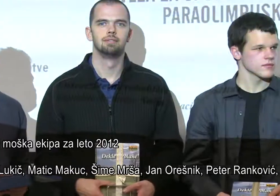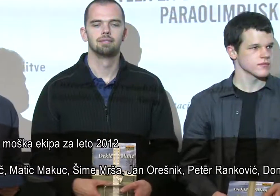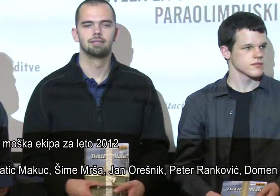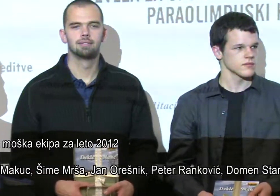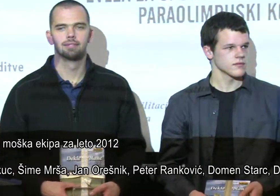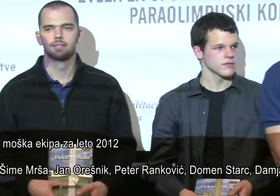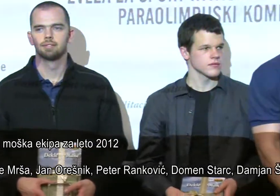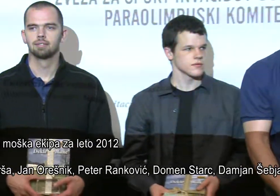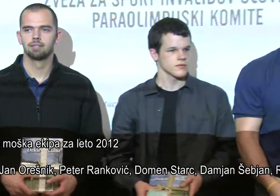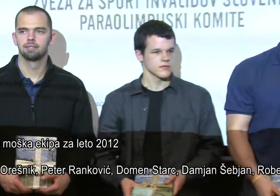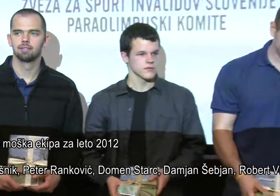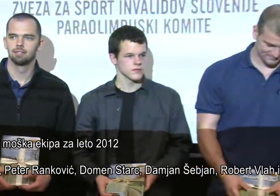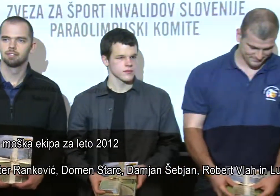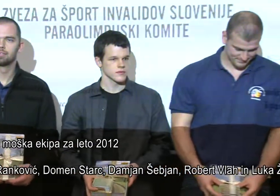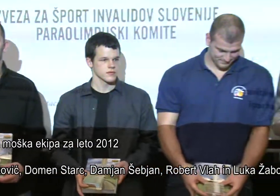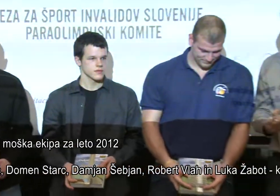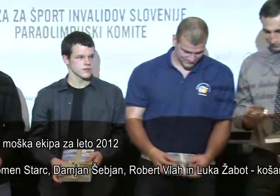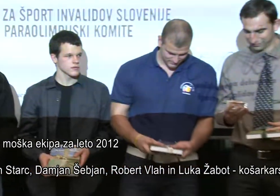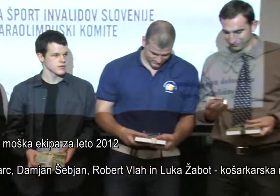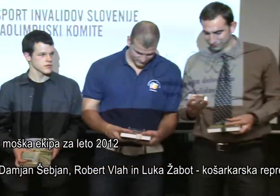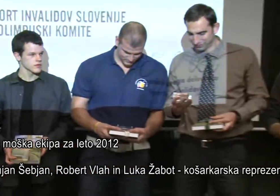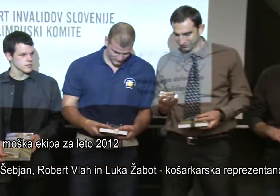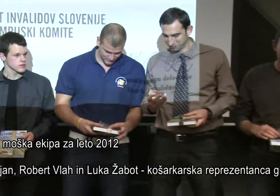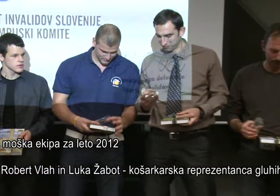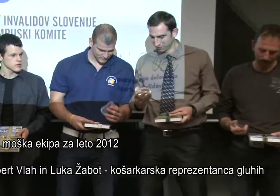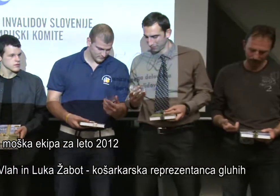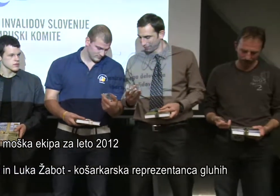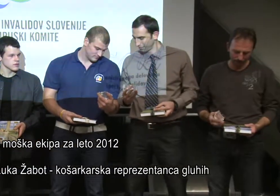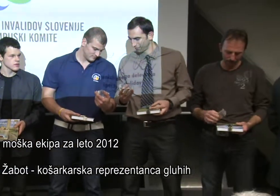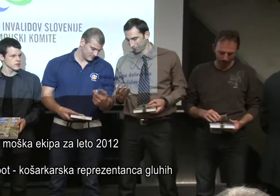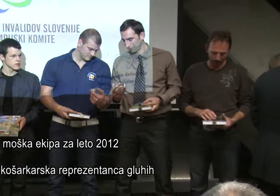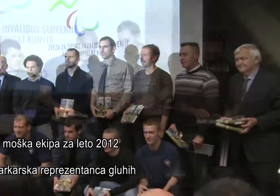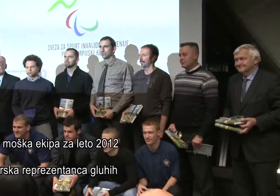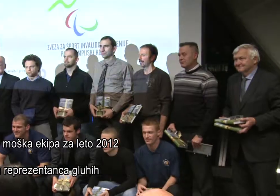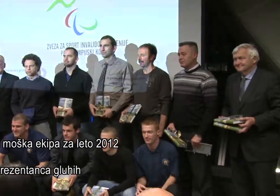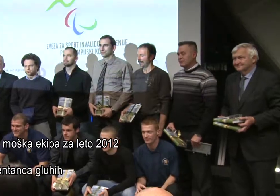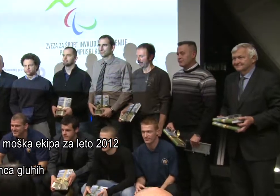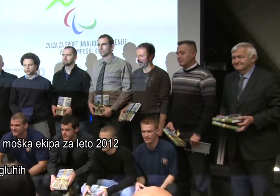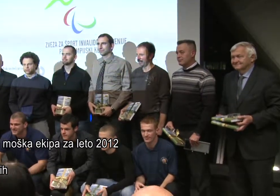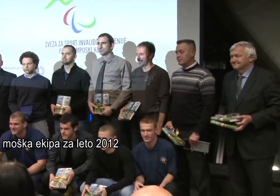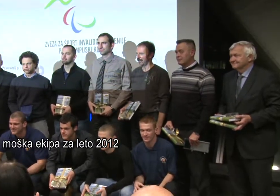Toliko, no na letošnjem prvenstvu pa sta bila Sašo Lukić in kot krilni igralec.